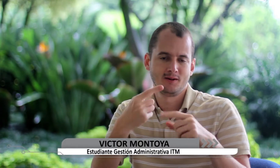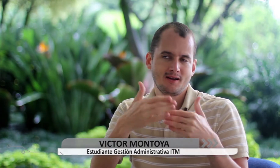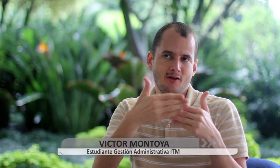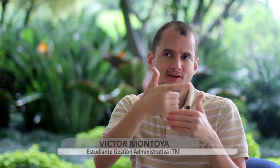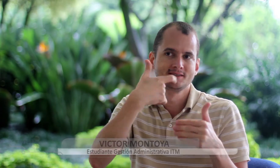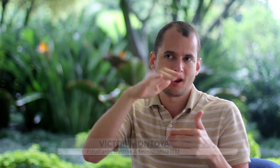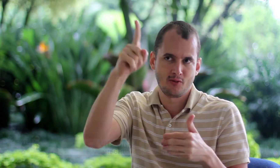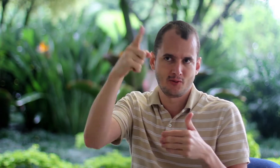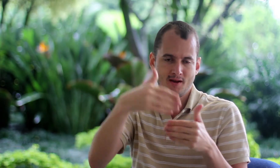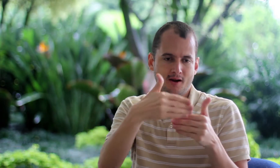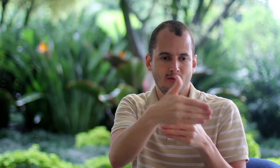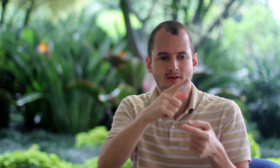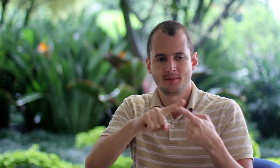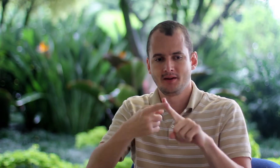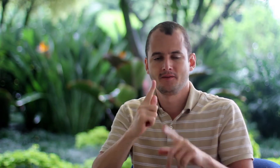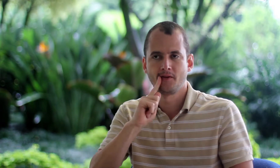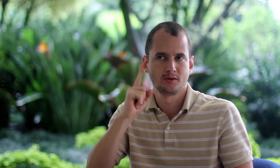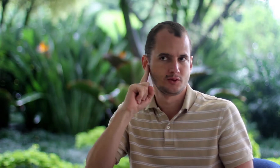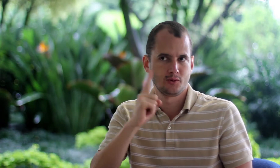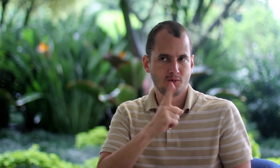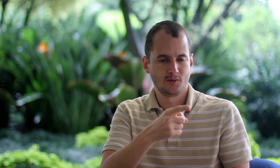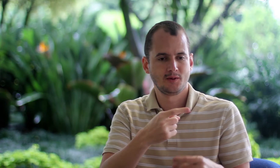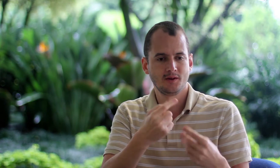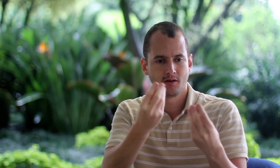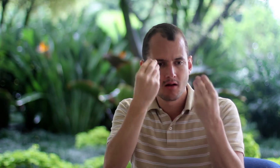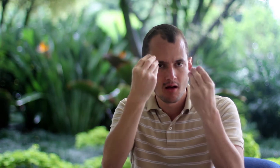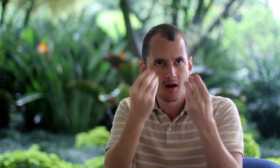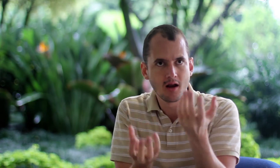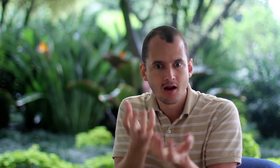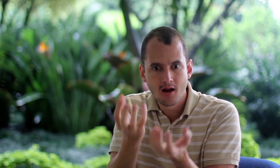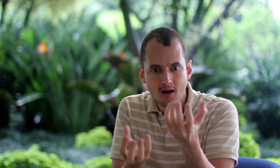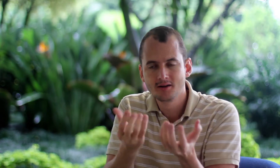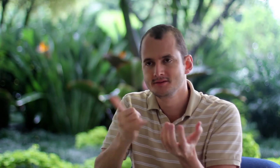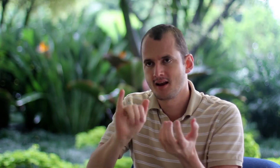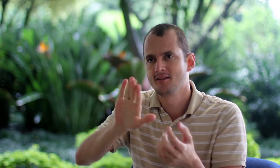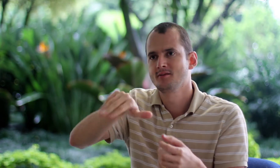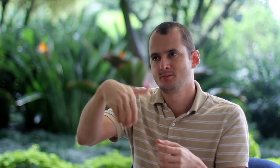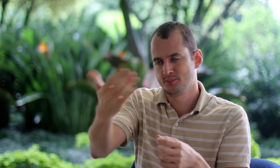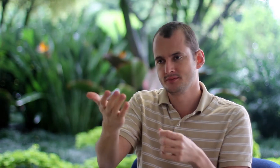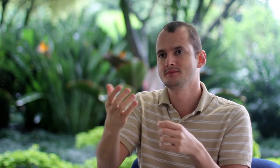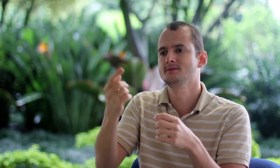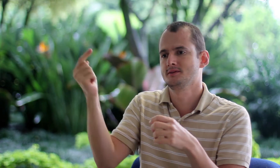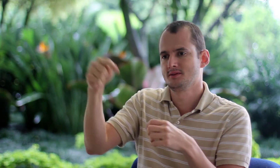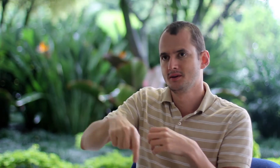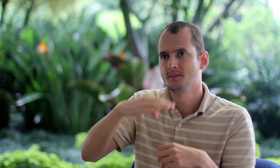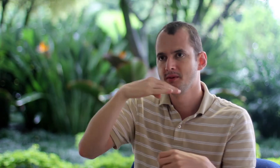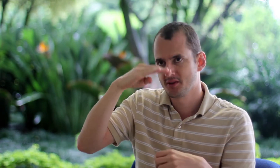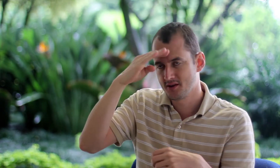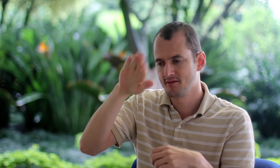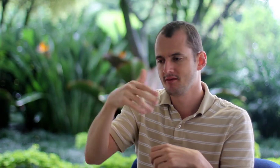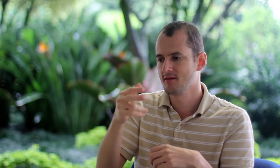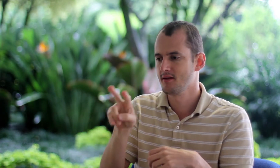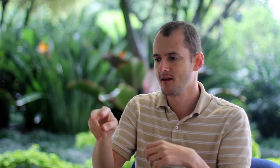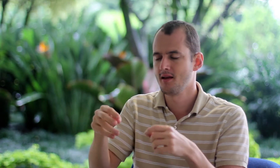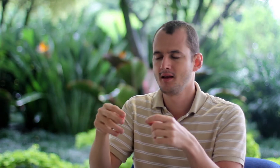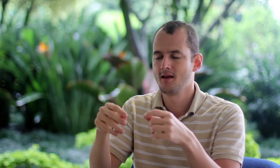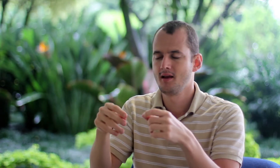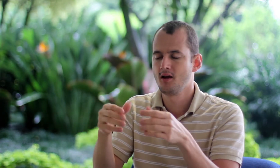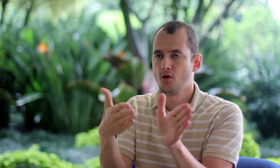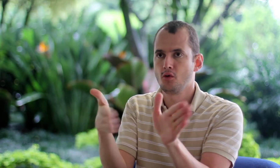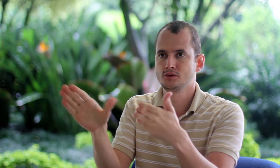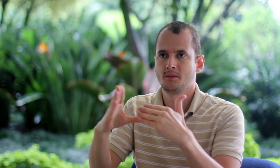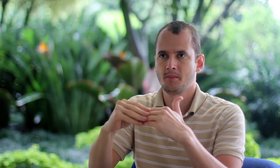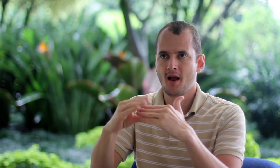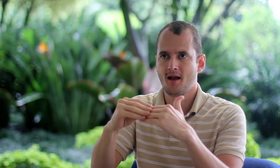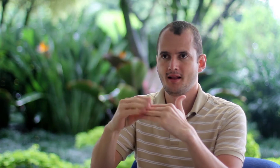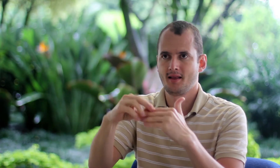me decían, usted no puede cocinar en Sincelejo. Y un amigo sordo Él me fue enseñando un poquito a cocinar, después llegué aquí a